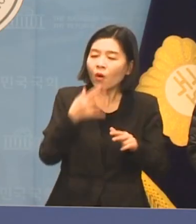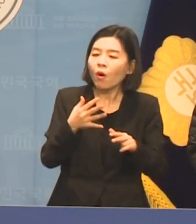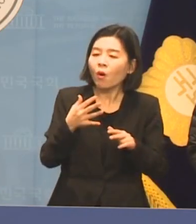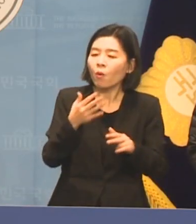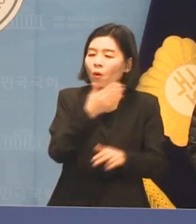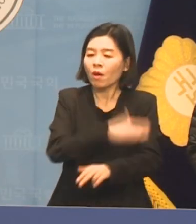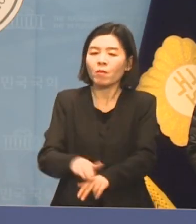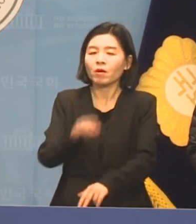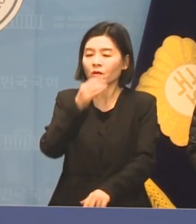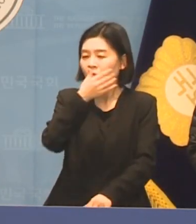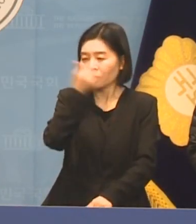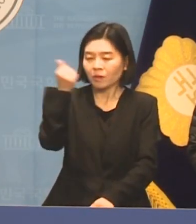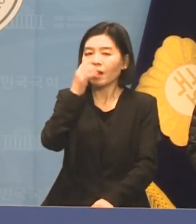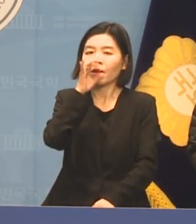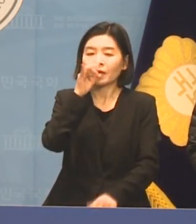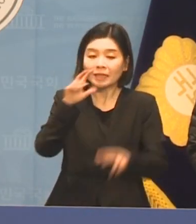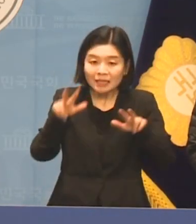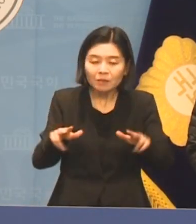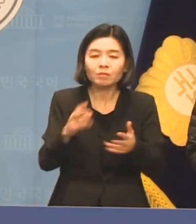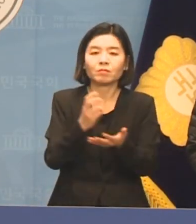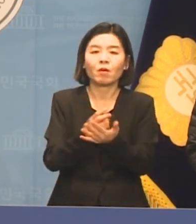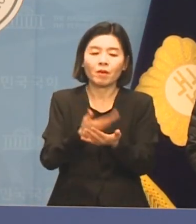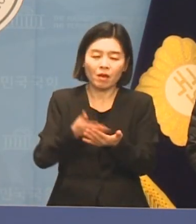이번에는 반드시 개정해야 합니다.